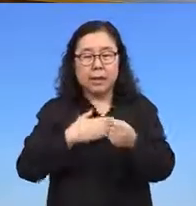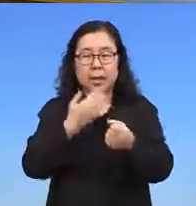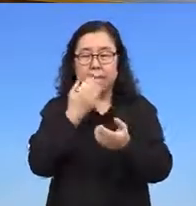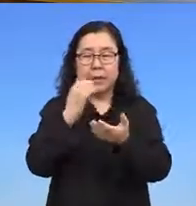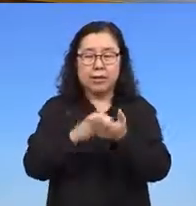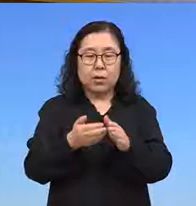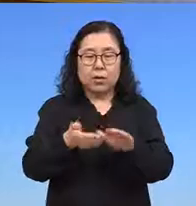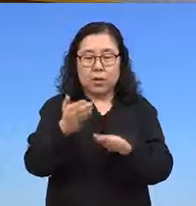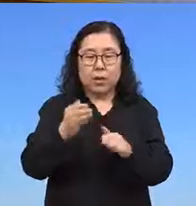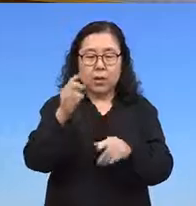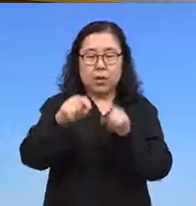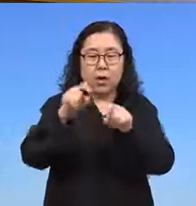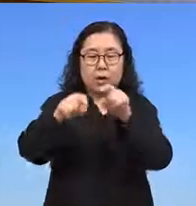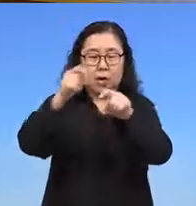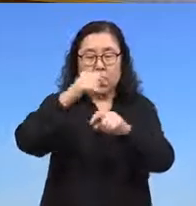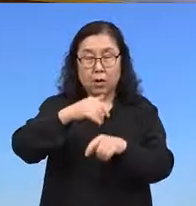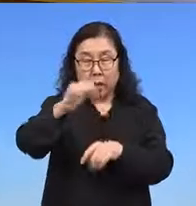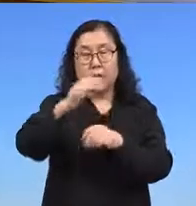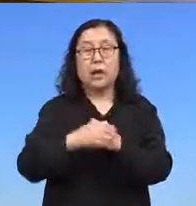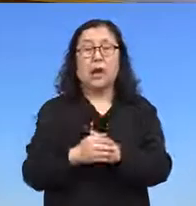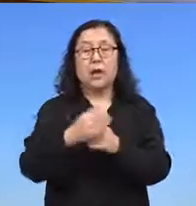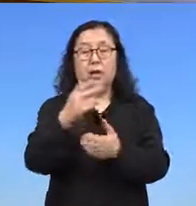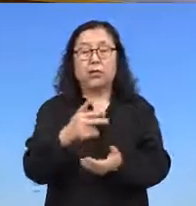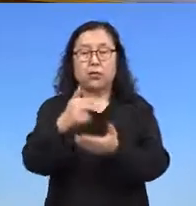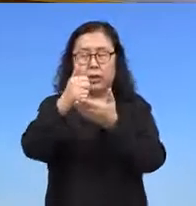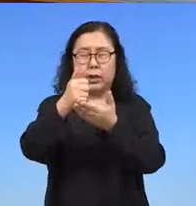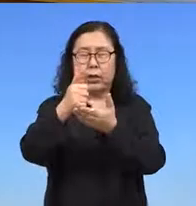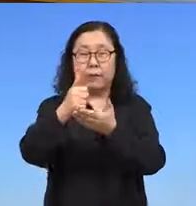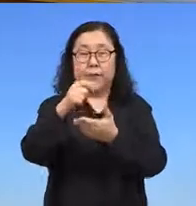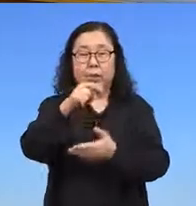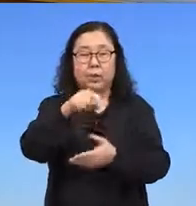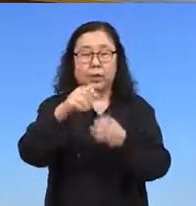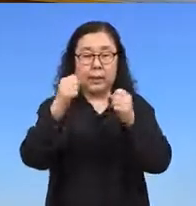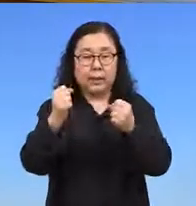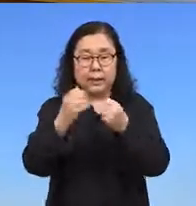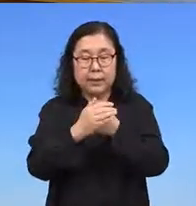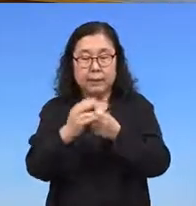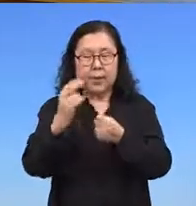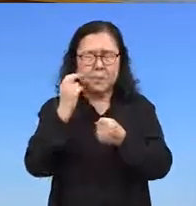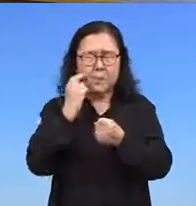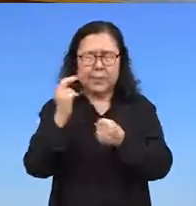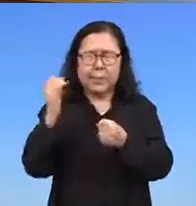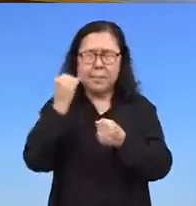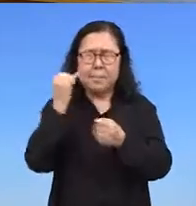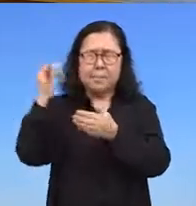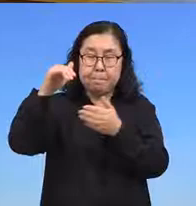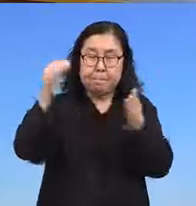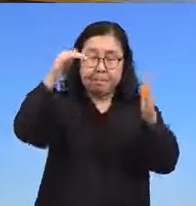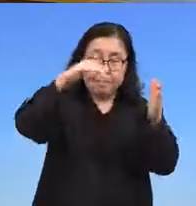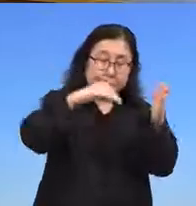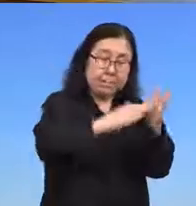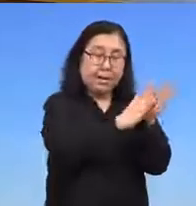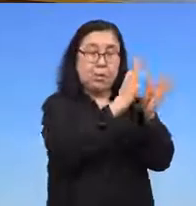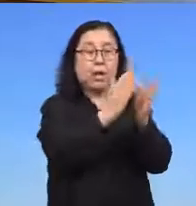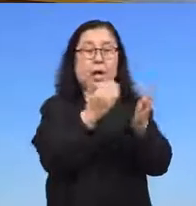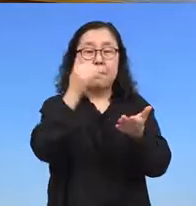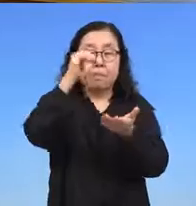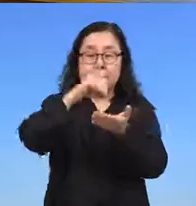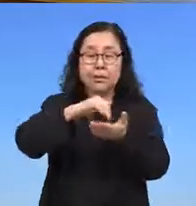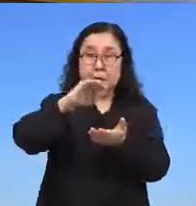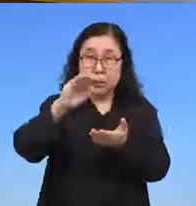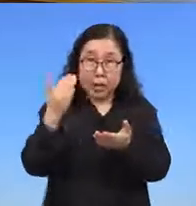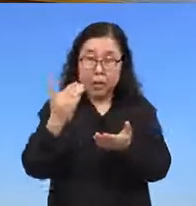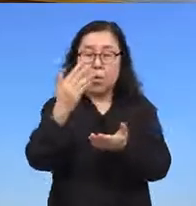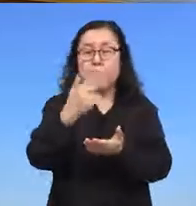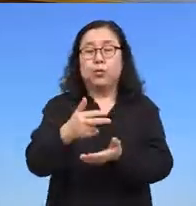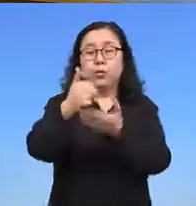내가 걸어가리라. 주님 여기 계시기에 저 거친 파도가 반석이 되고, 주님 여기